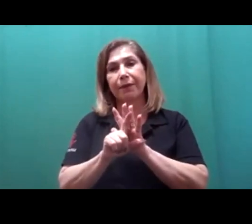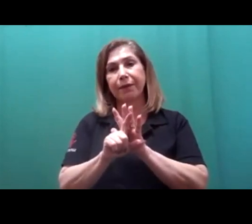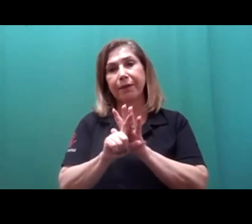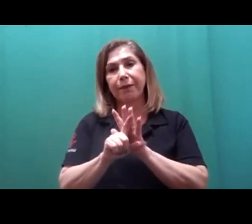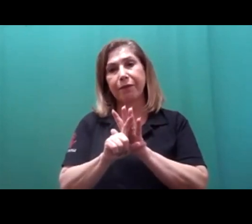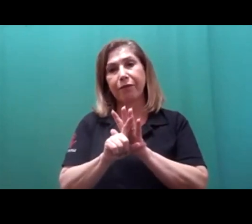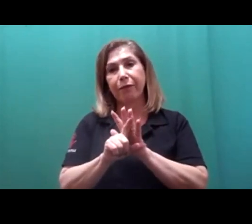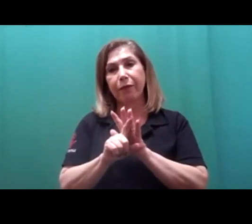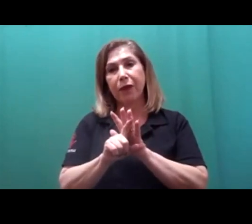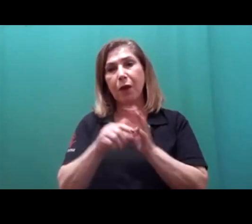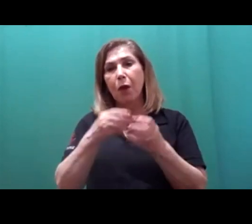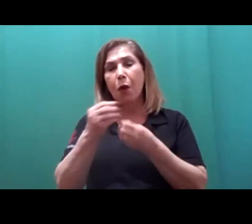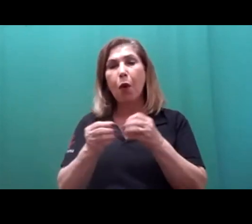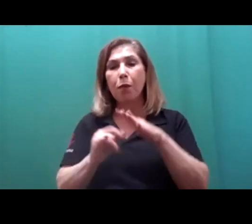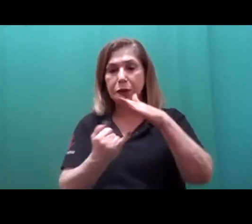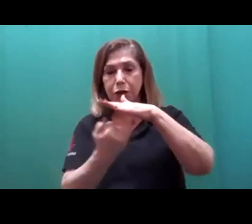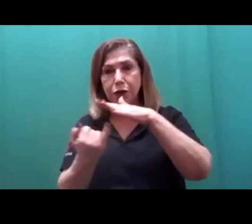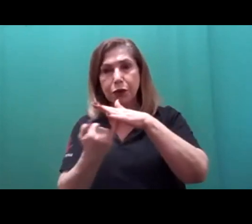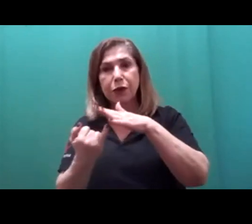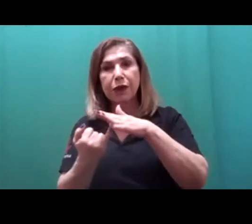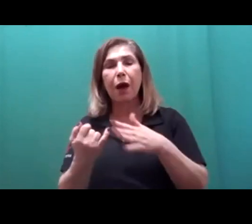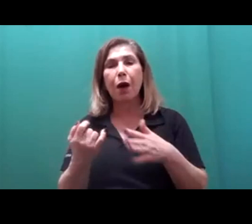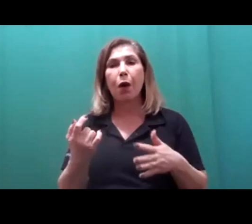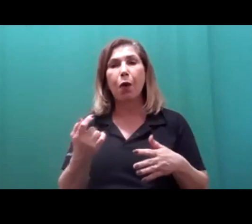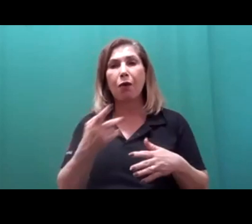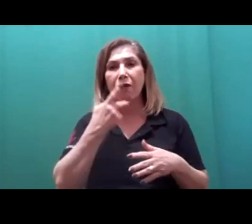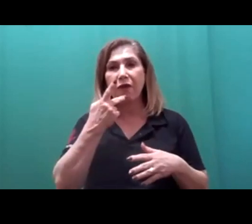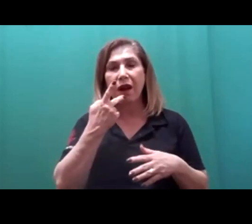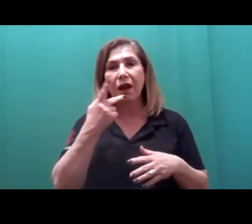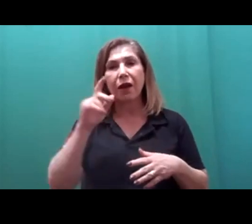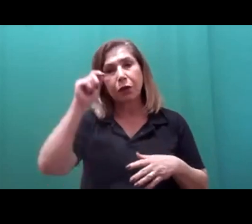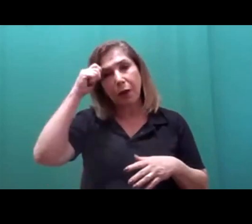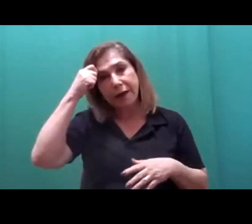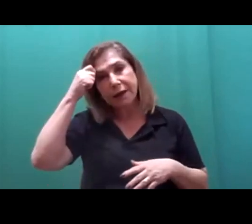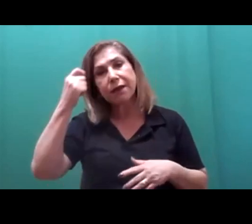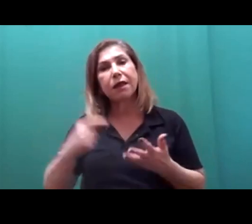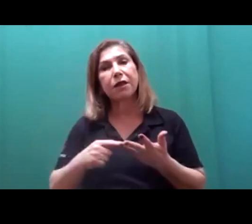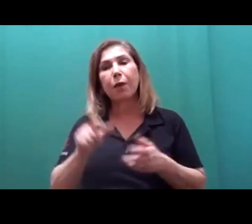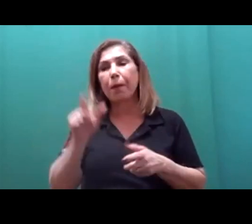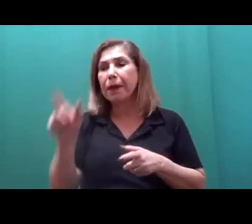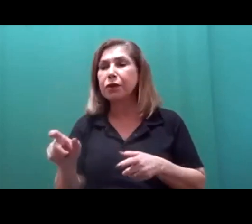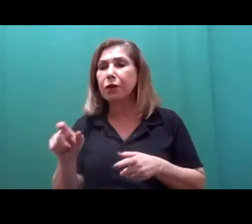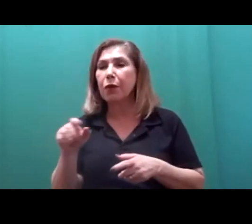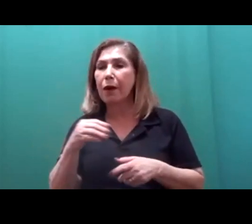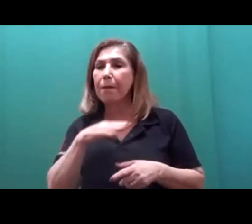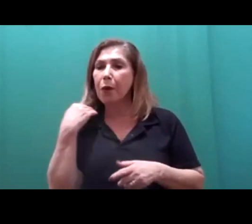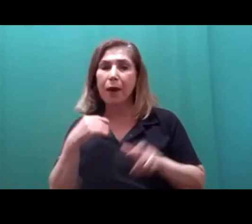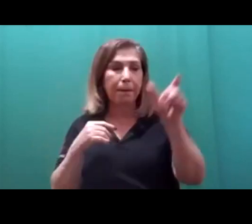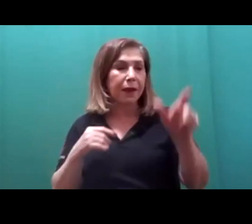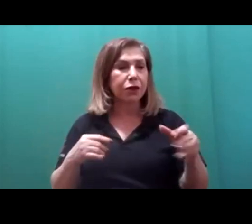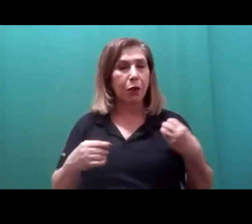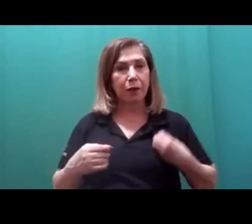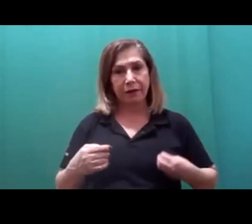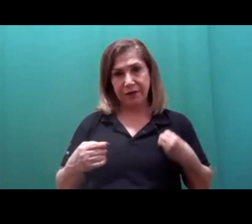o processo das instituições, o racismo institucional, para dizer quem vai viver e quem vai morrer. E essa estrutura de acesso